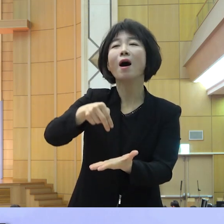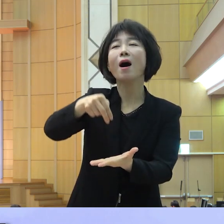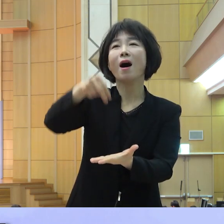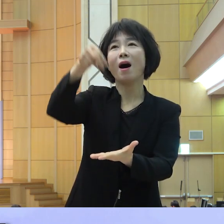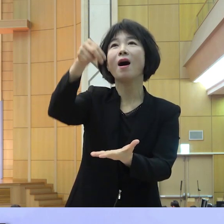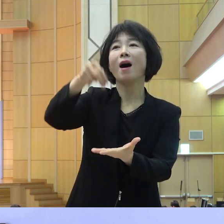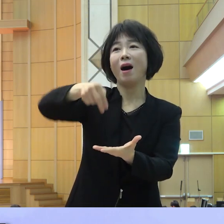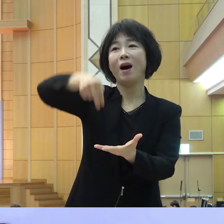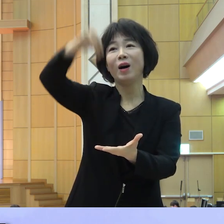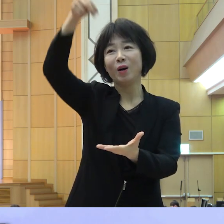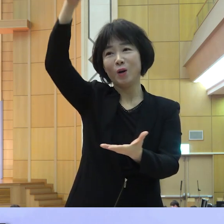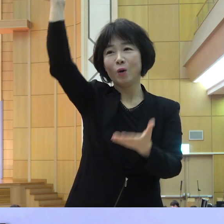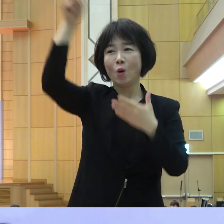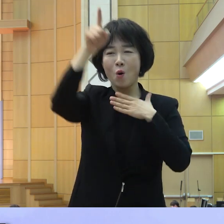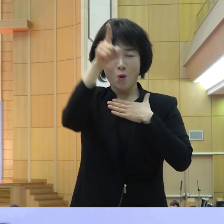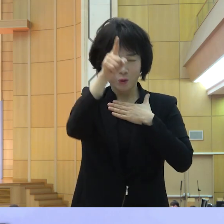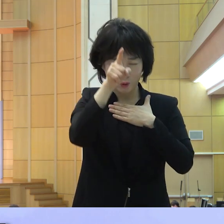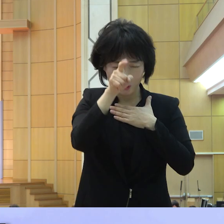올라가